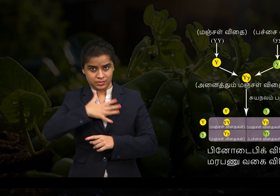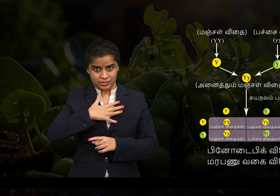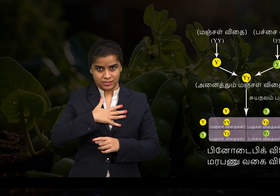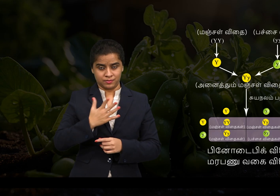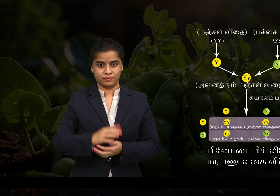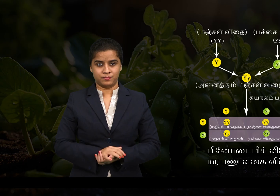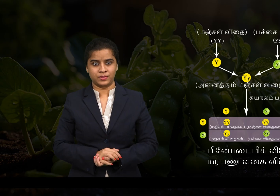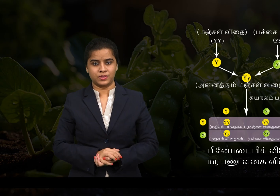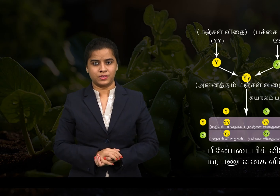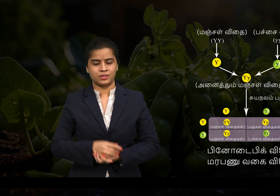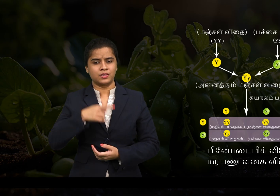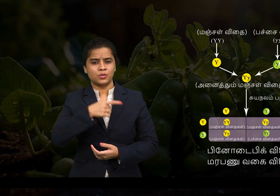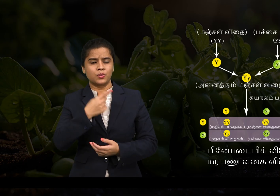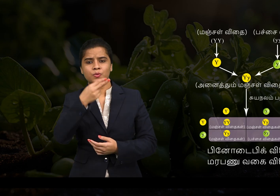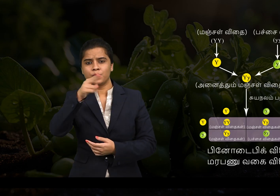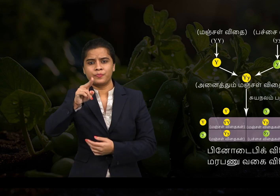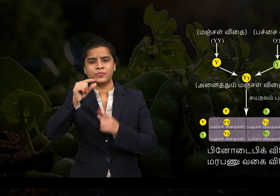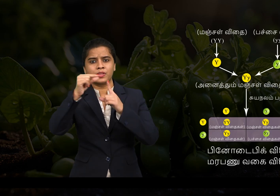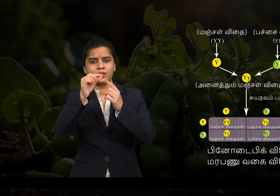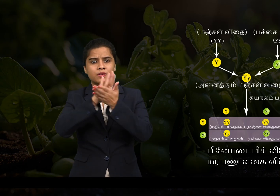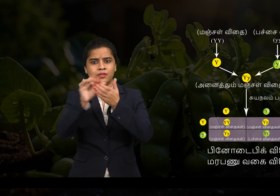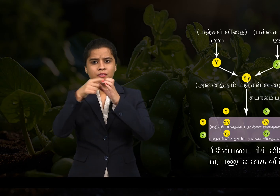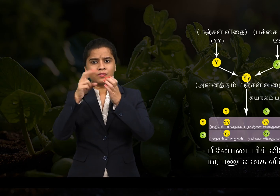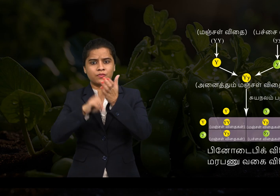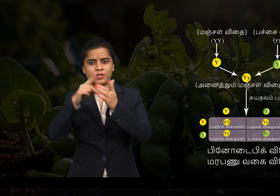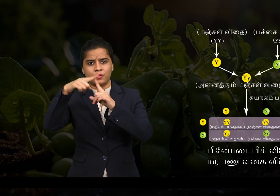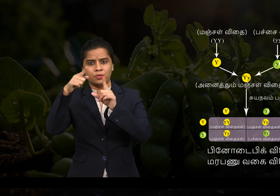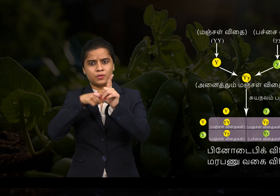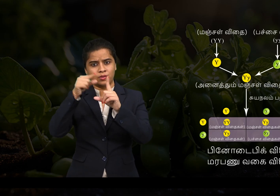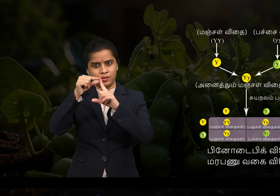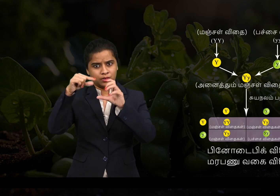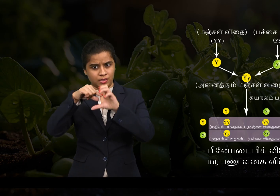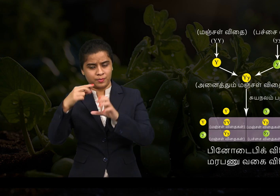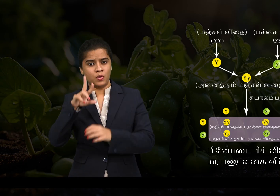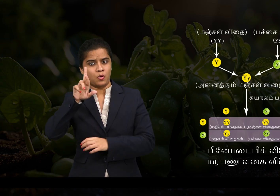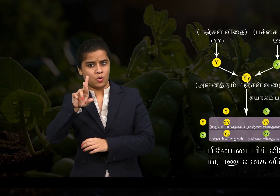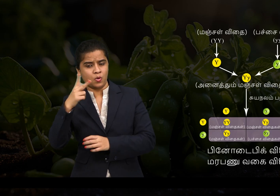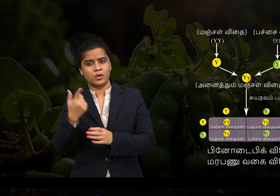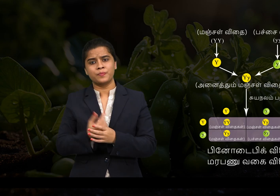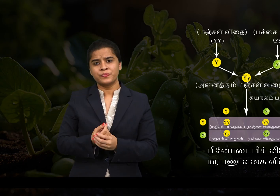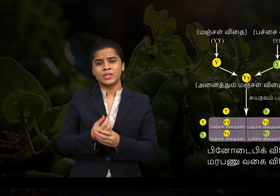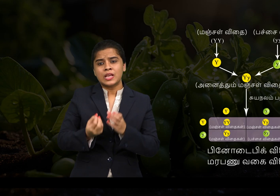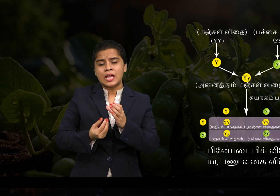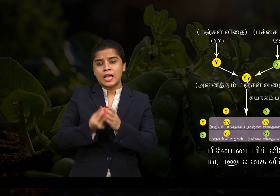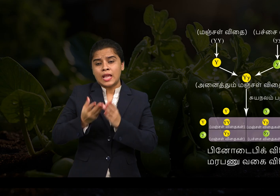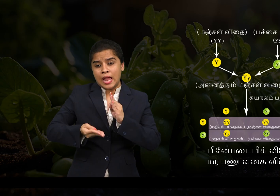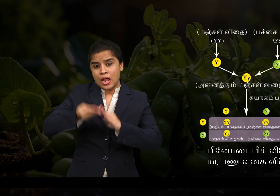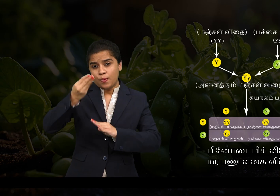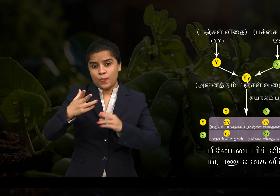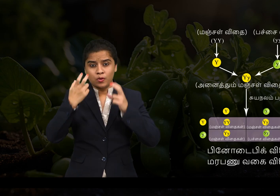நாம் அவதானிக்கலாம். இது தோற்றவமைப்பு அல்லது வெளிப்புறமாக தெரியும் தன்மை என